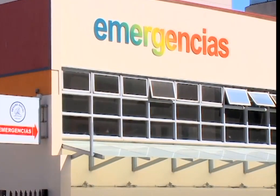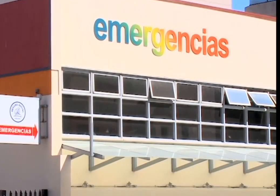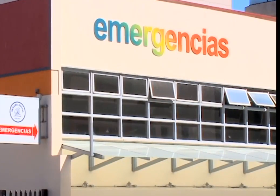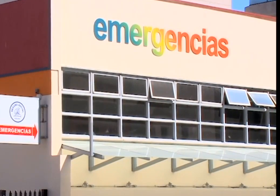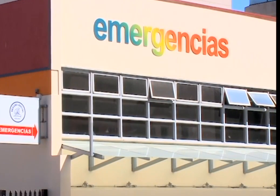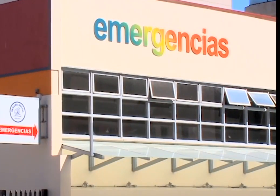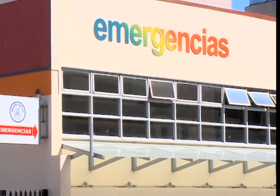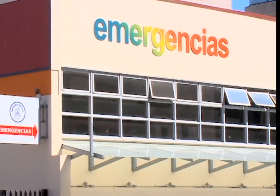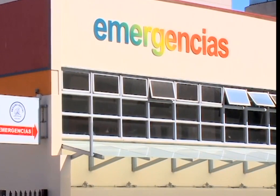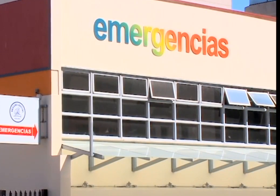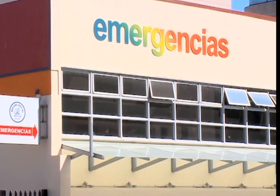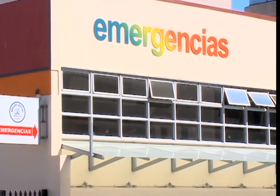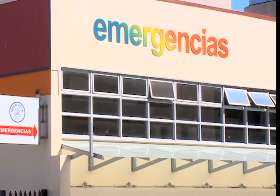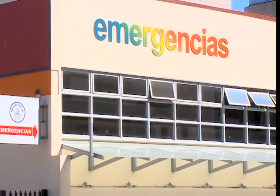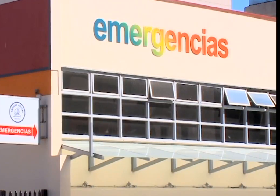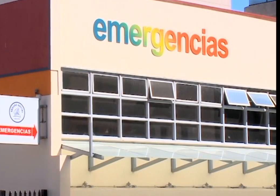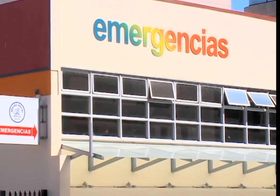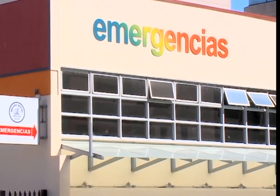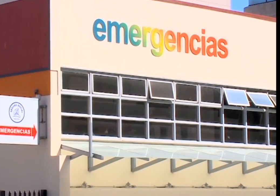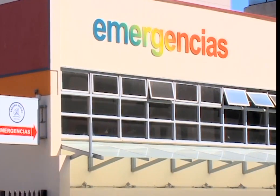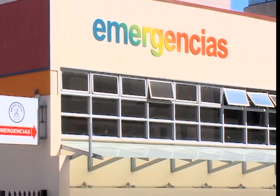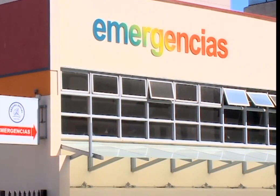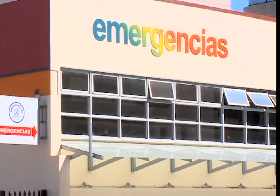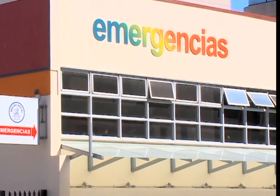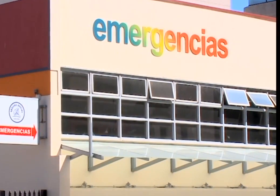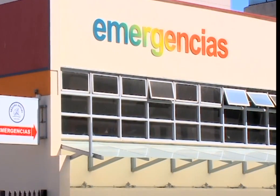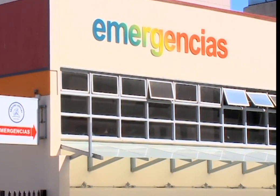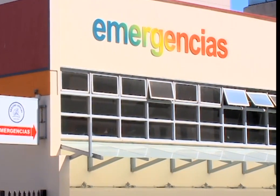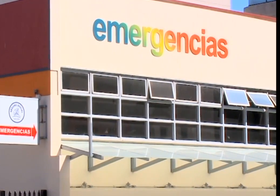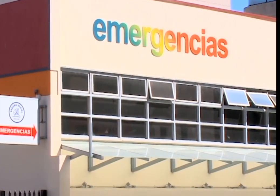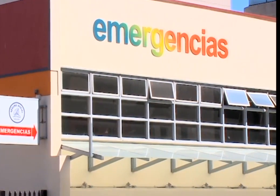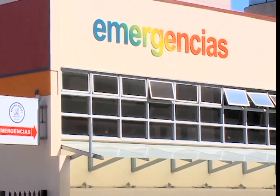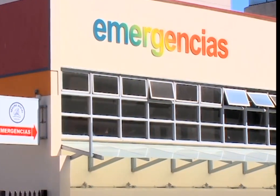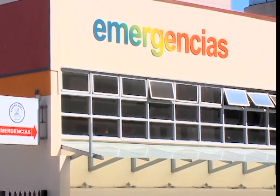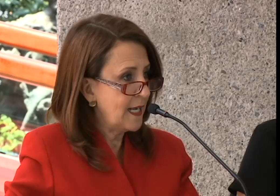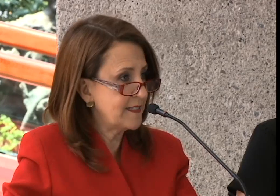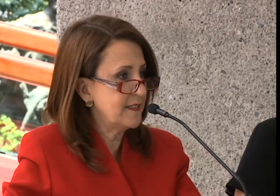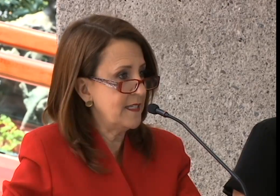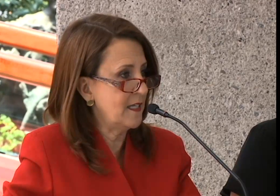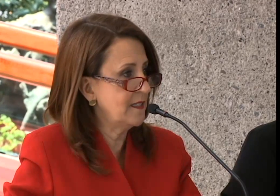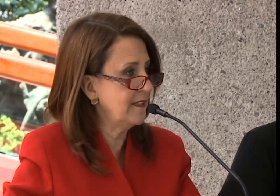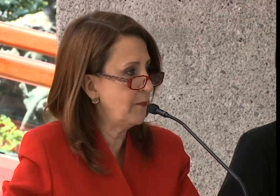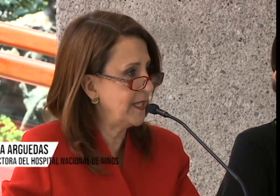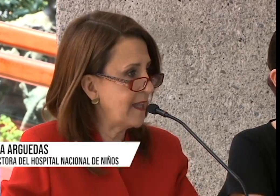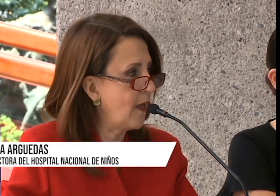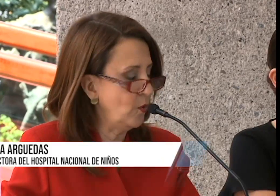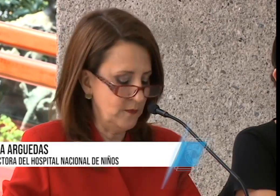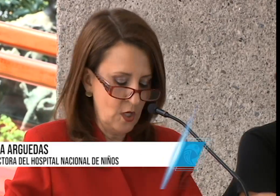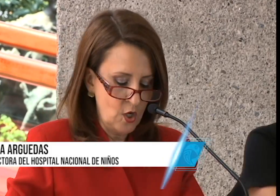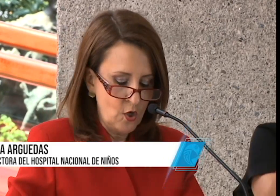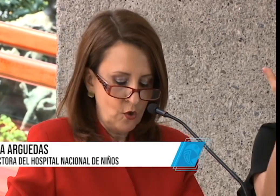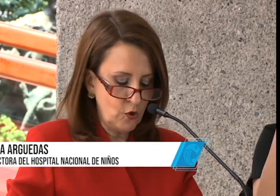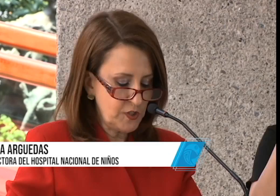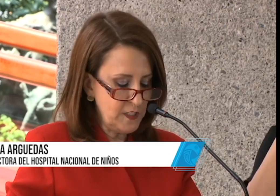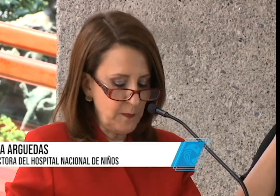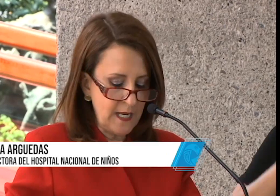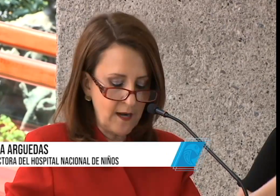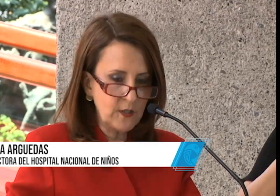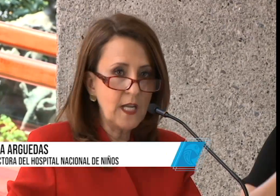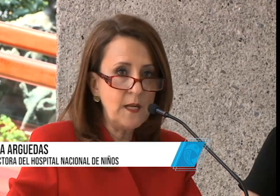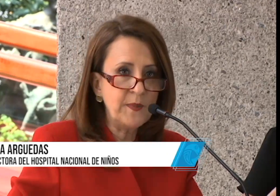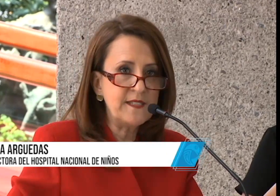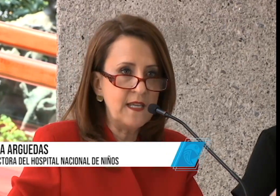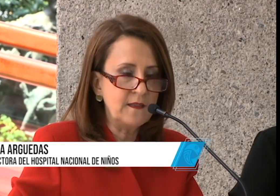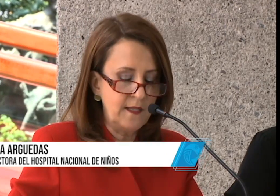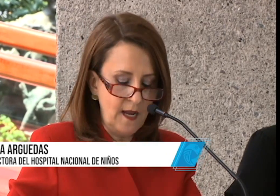de pacientes críticos y 8 quirófanos adaptados a situaciones especiales. Las enseñanzas del pasado nos